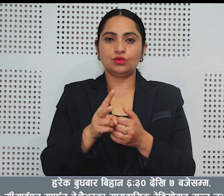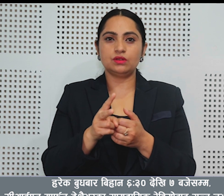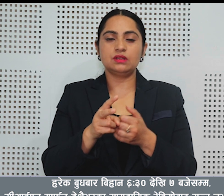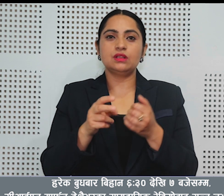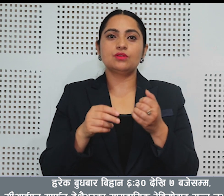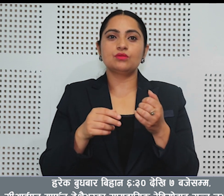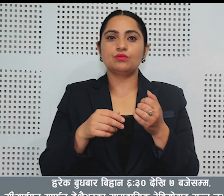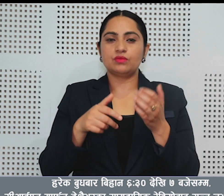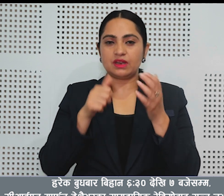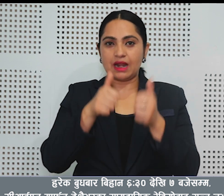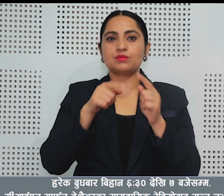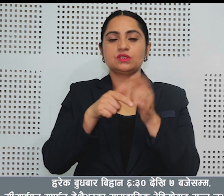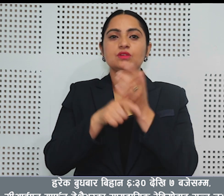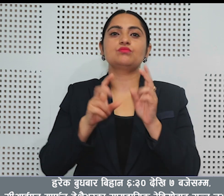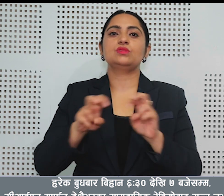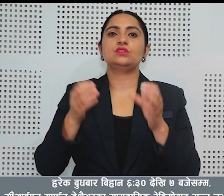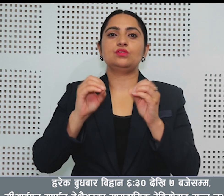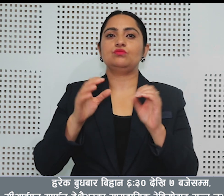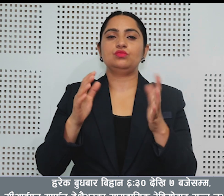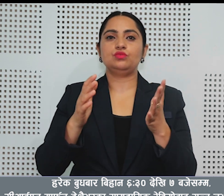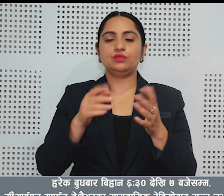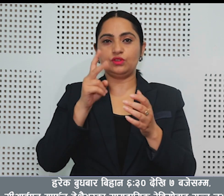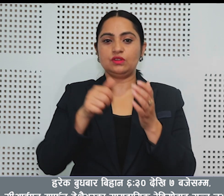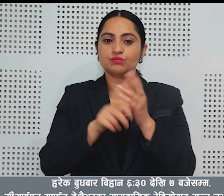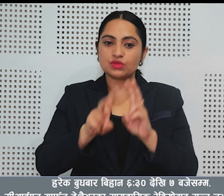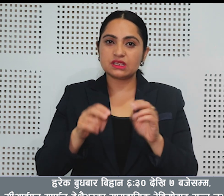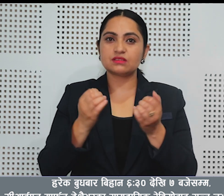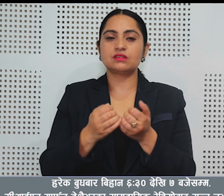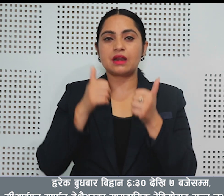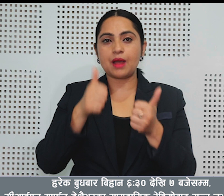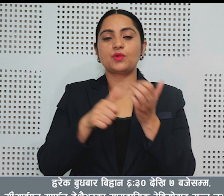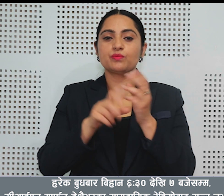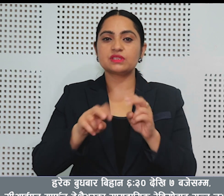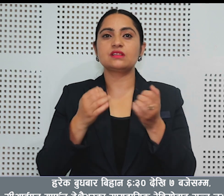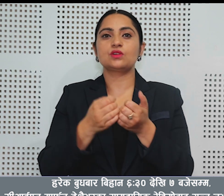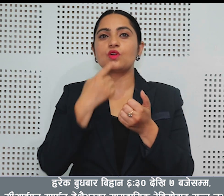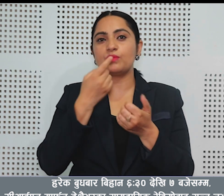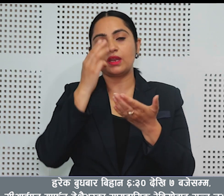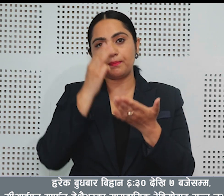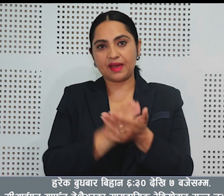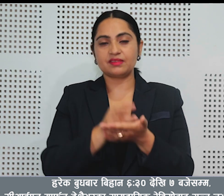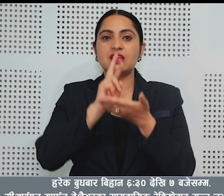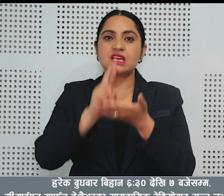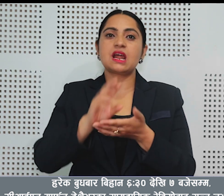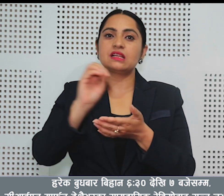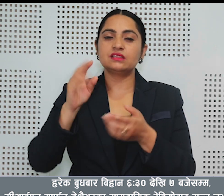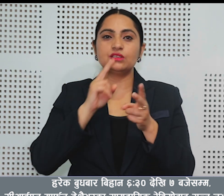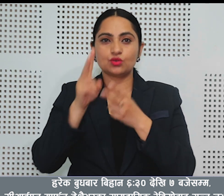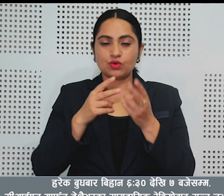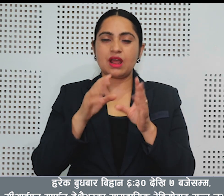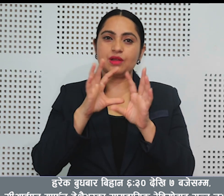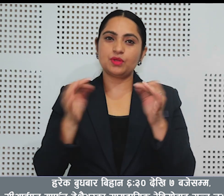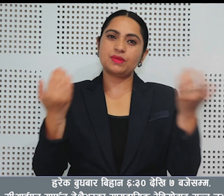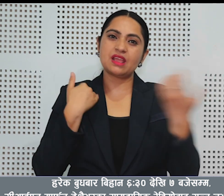विश्लेषण नभएपछि के हुन्छ, त्यसपछि हाम्रो राहतका कुरा, अनि यो राहत वितरणका कुरा, अनि विभिन्न